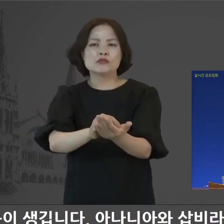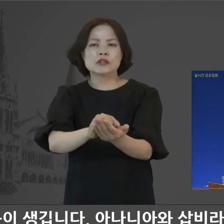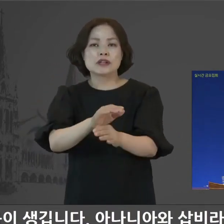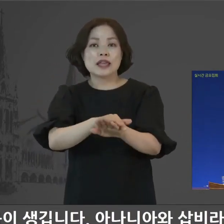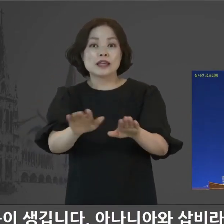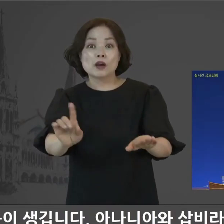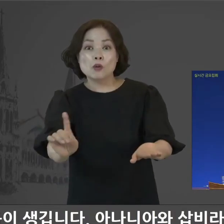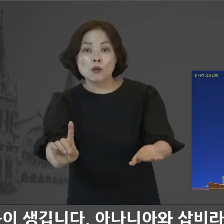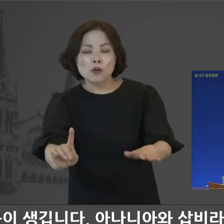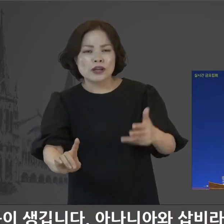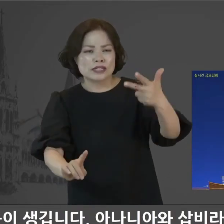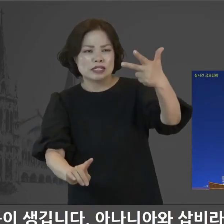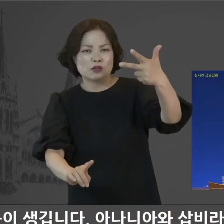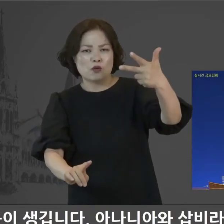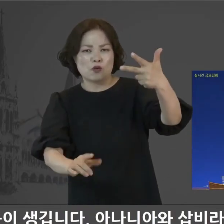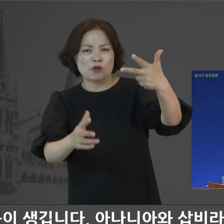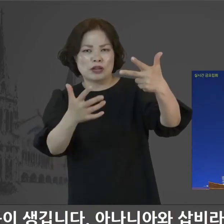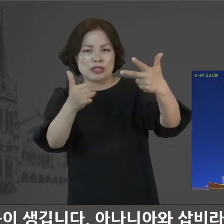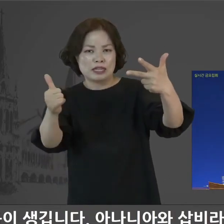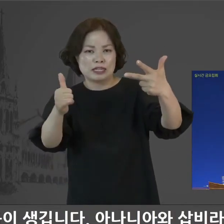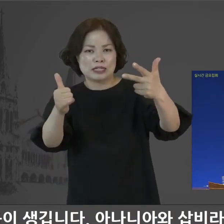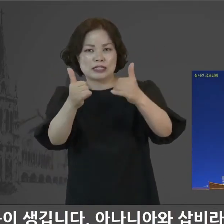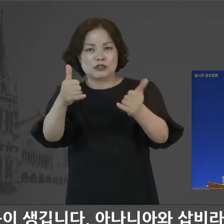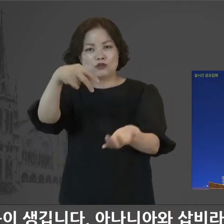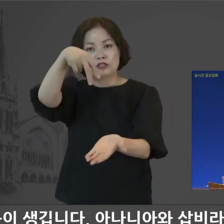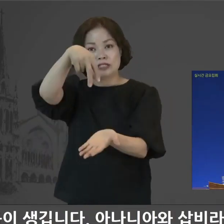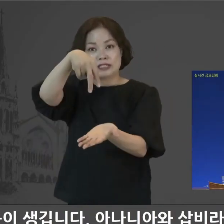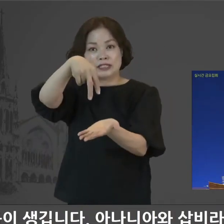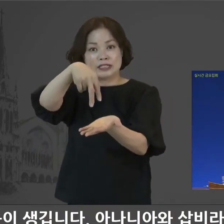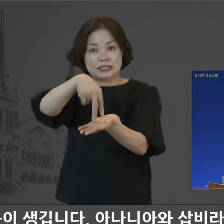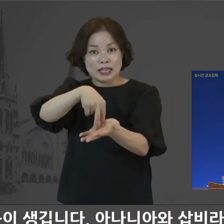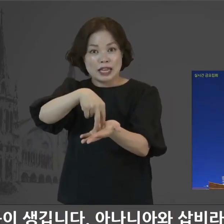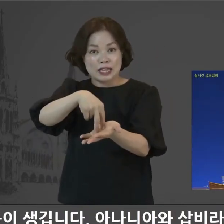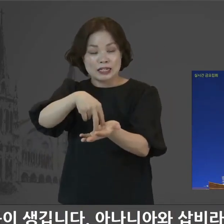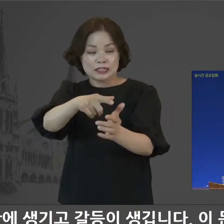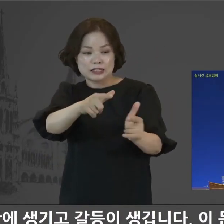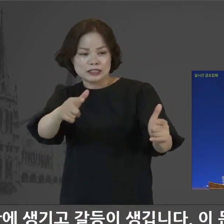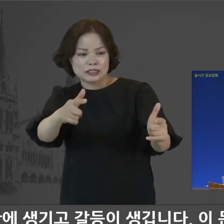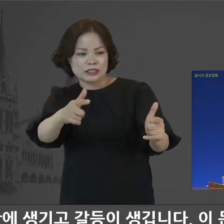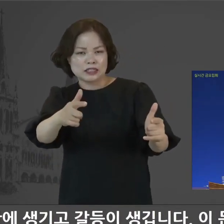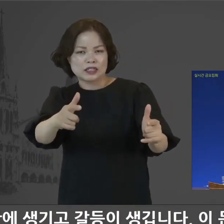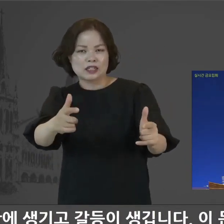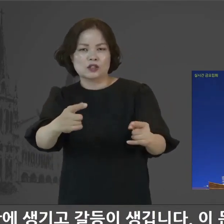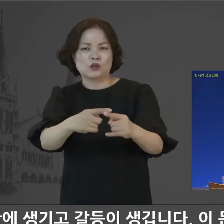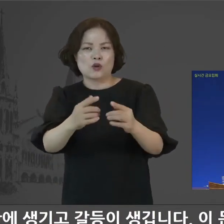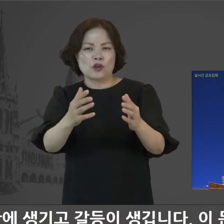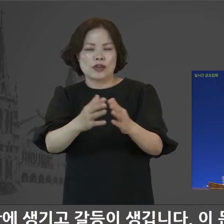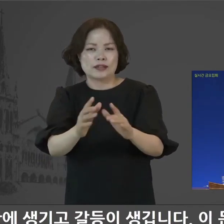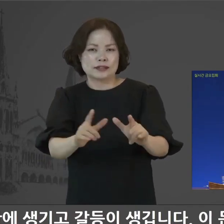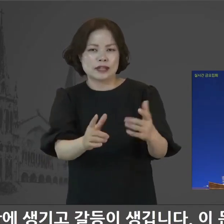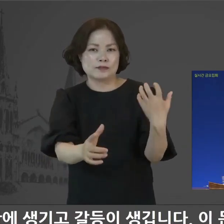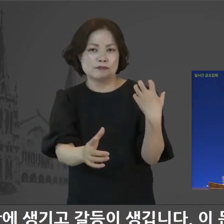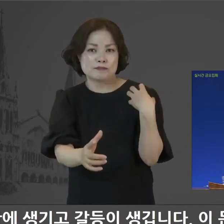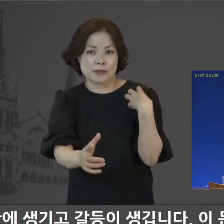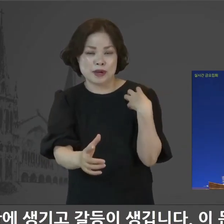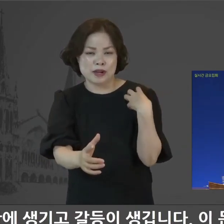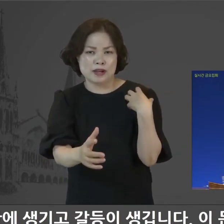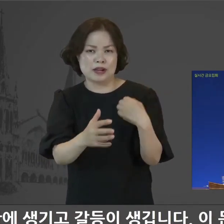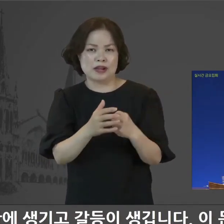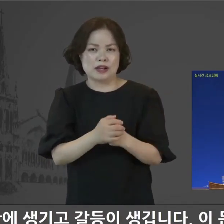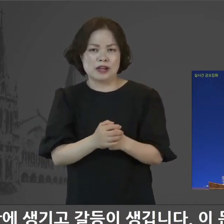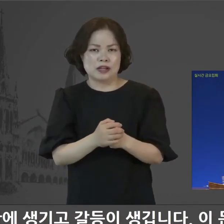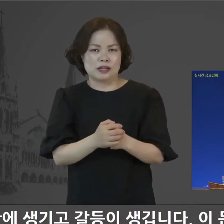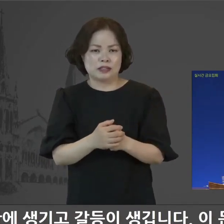해결하냐면 7명의 일꾼을 세워서 그들이 교회의 여러 가지 살림을 맡고 사도들은 기도와